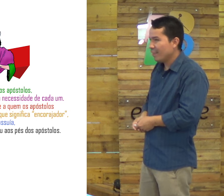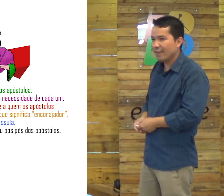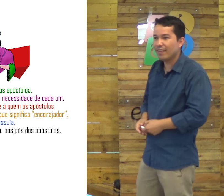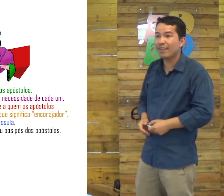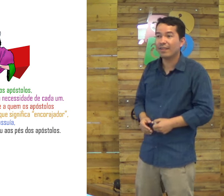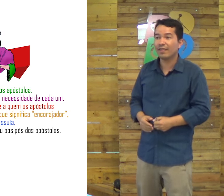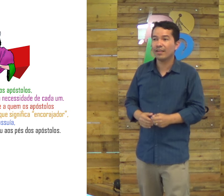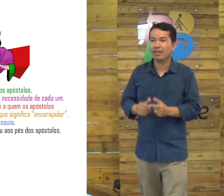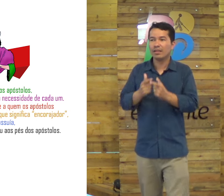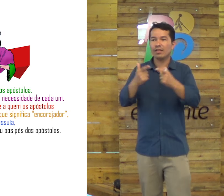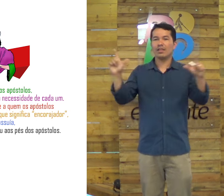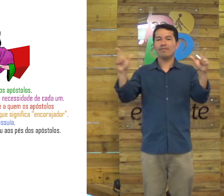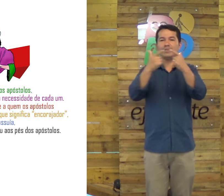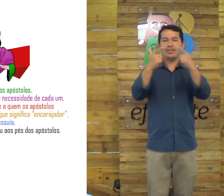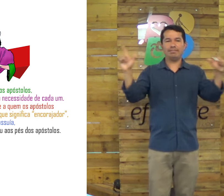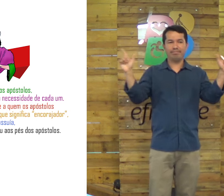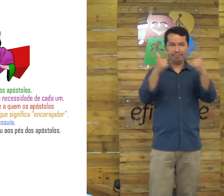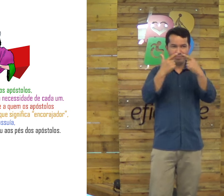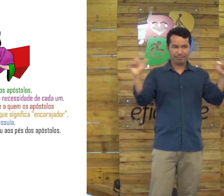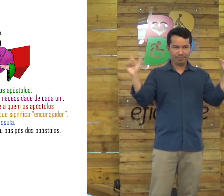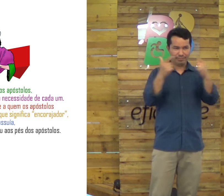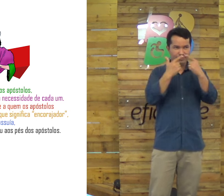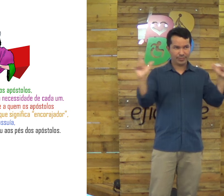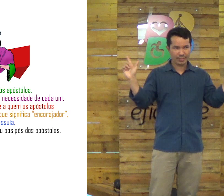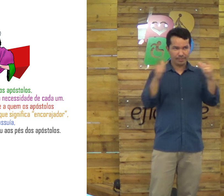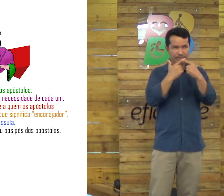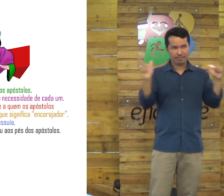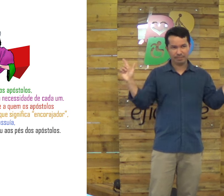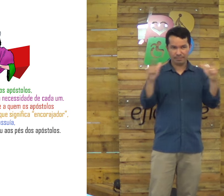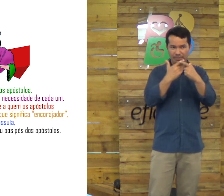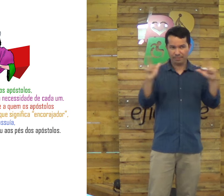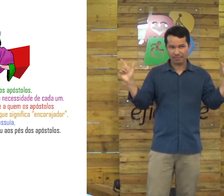Levita? Levita. Levita.